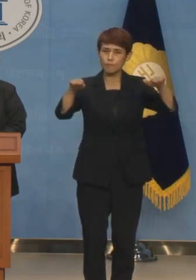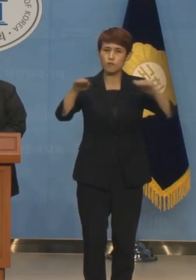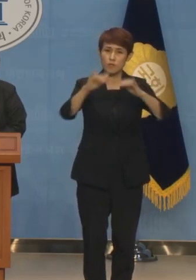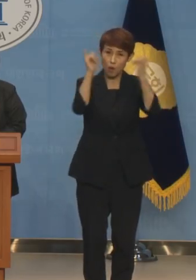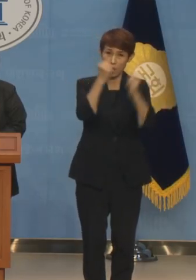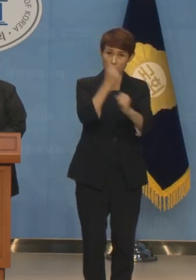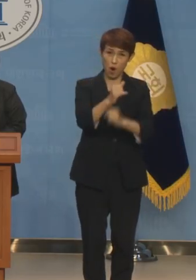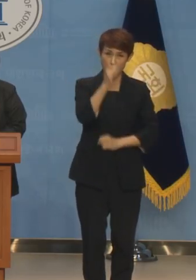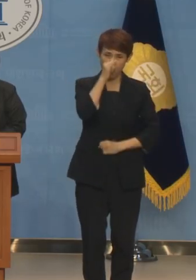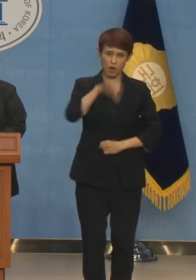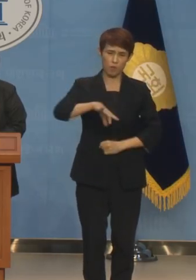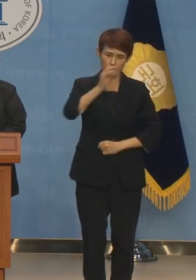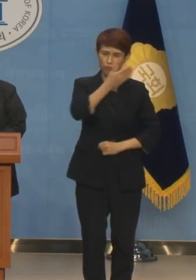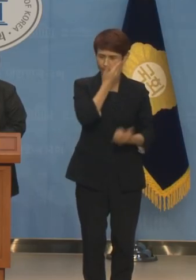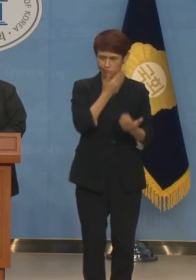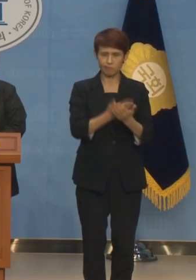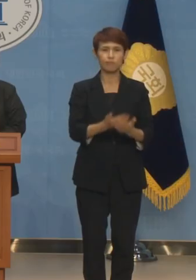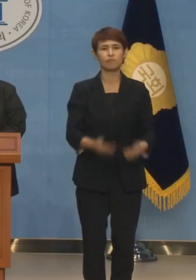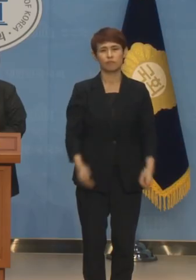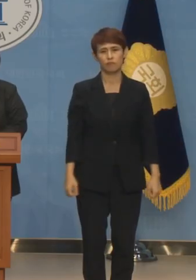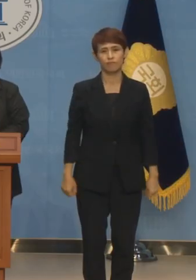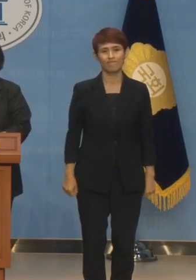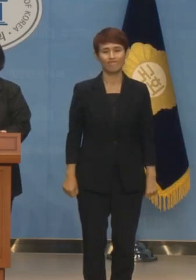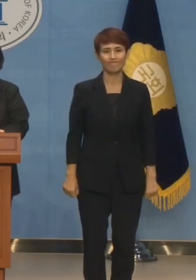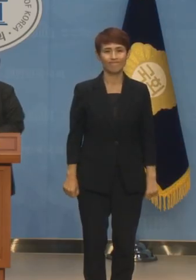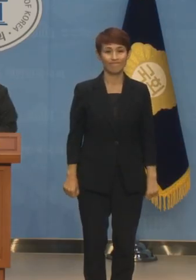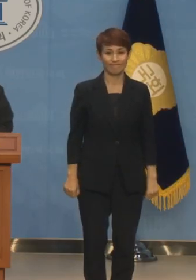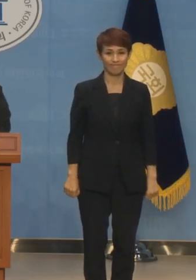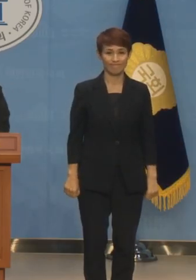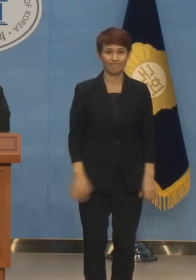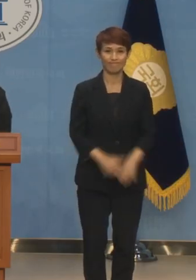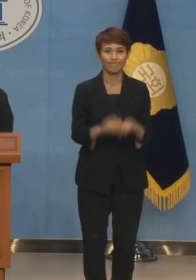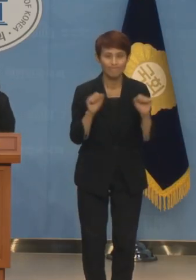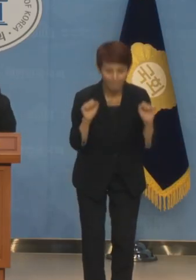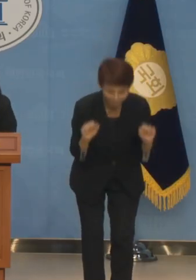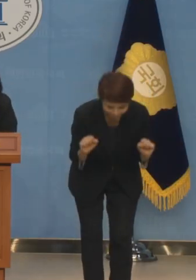것을 우선시해야 할 것입니다. 이상입니다.